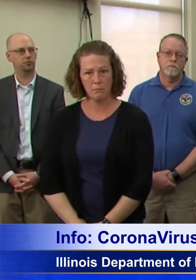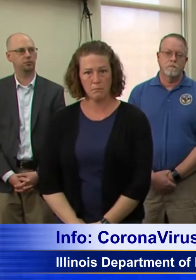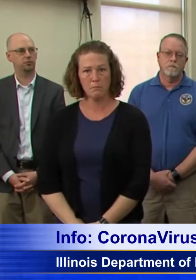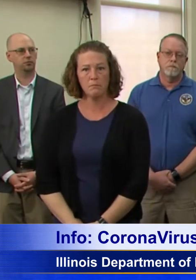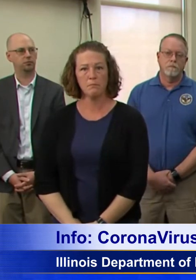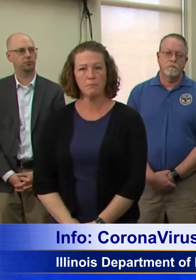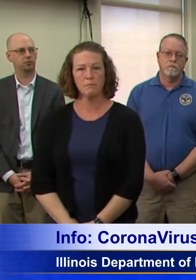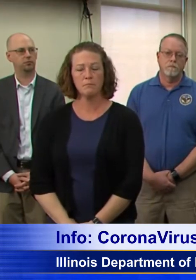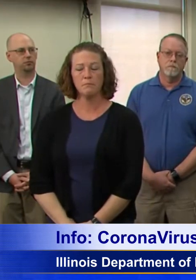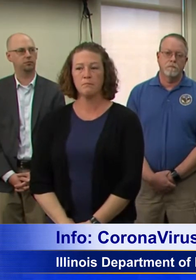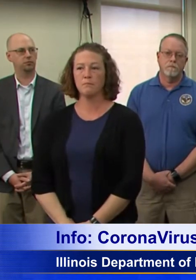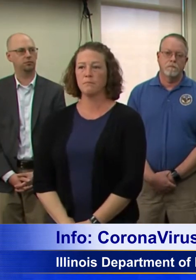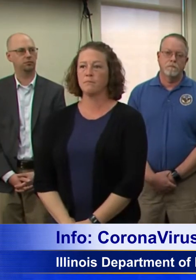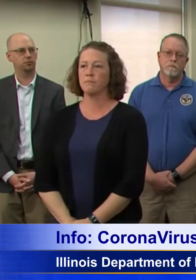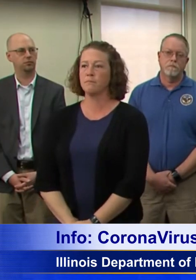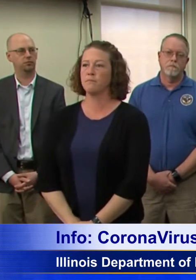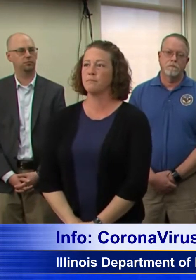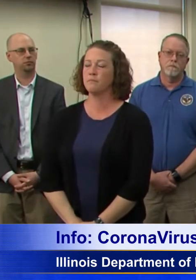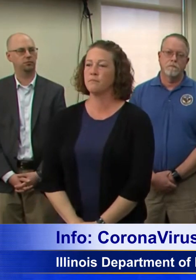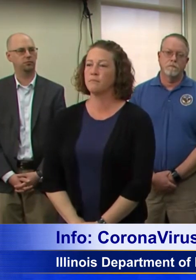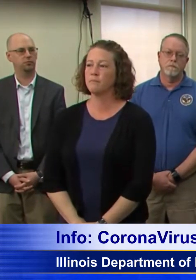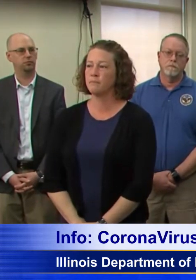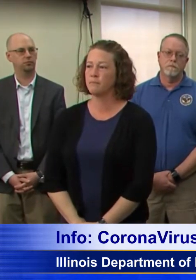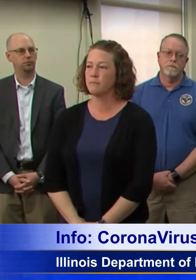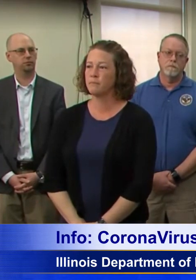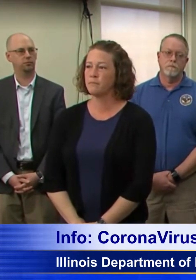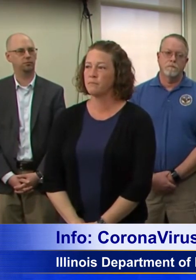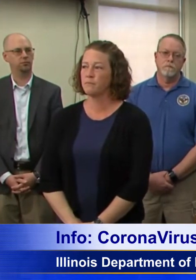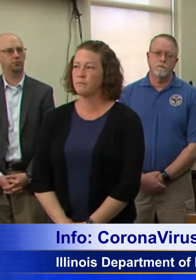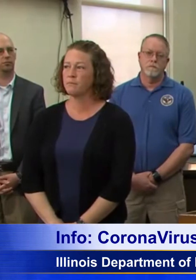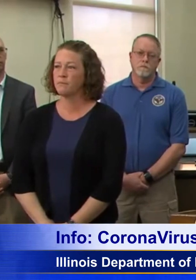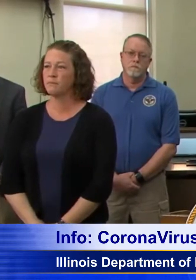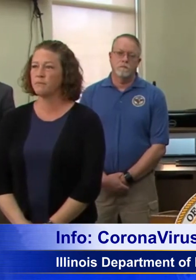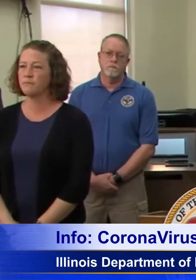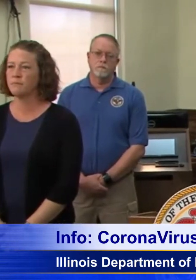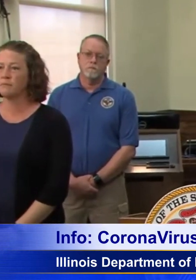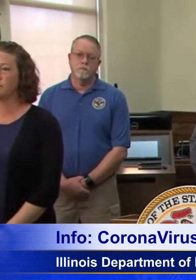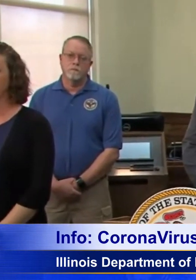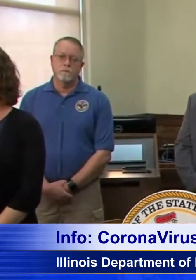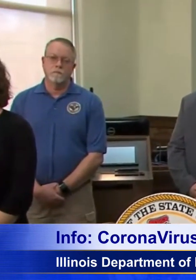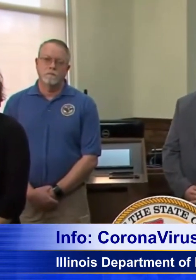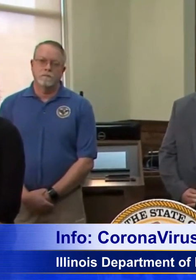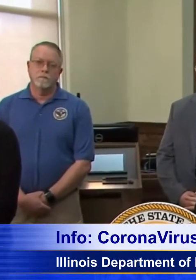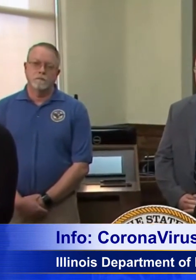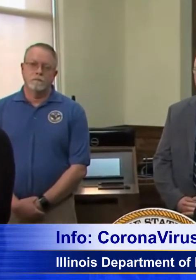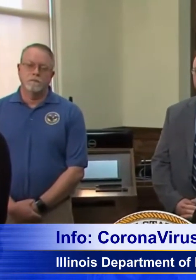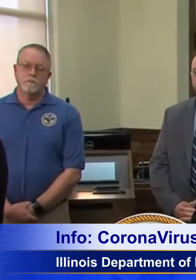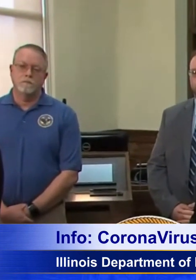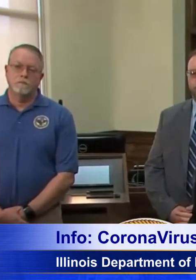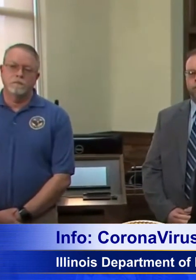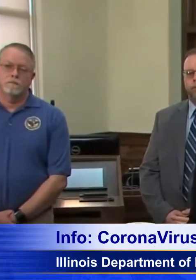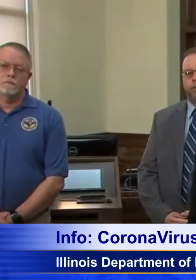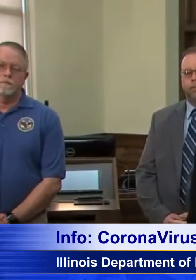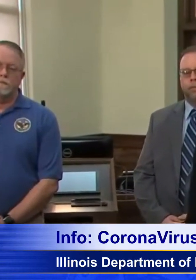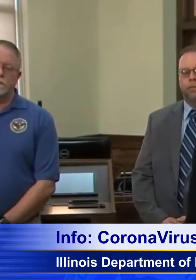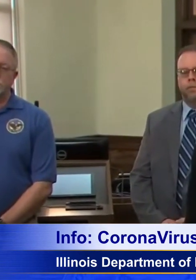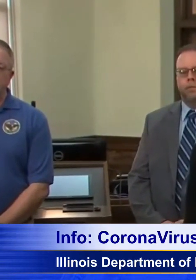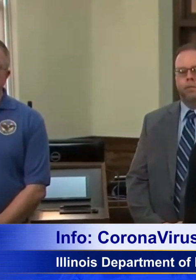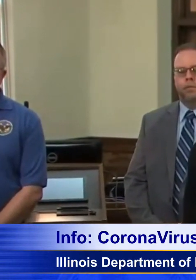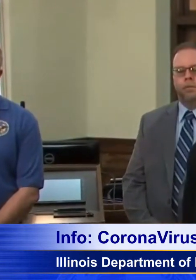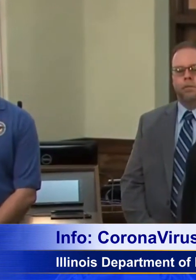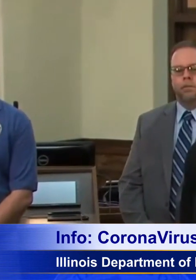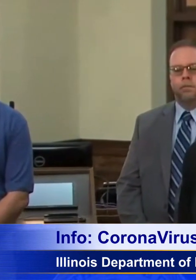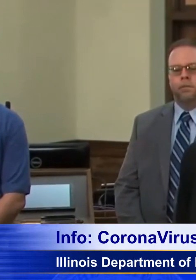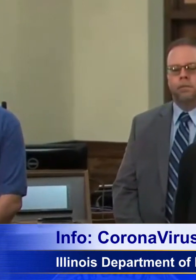I'm the director of Department of Health Public Health in Illinois. Como dijo el gobernador, ahora tenemos 288